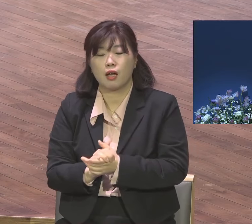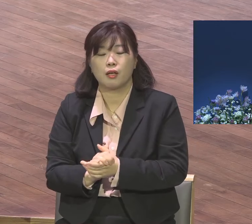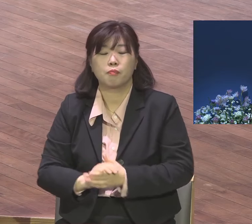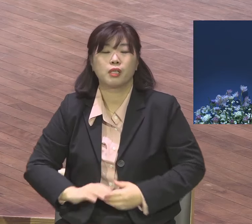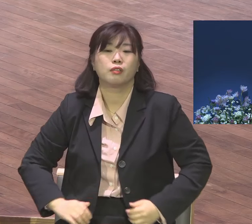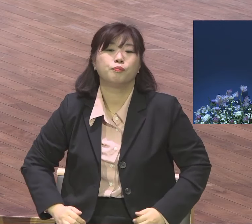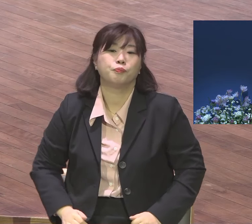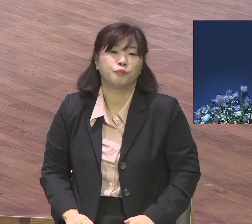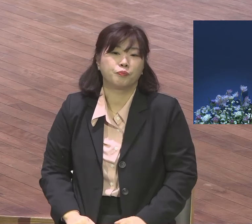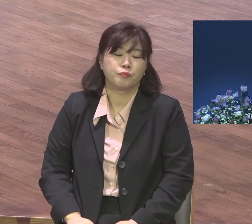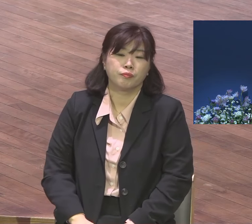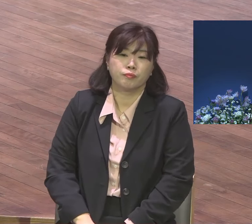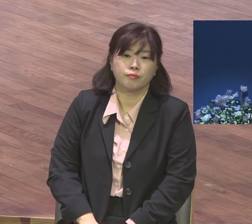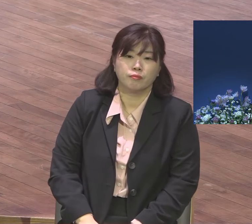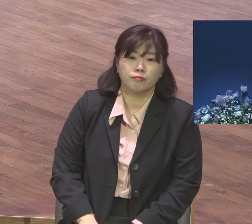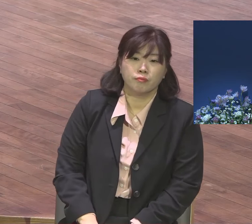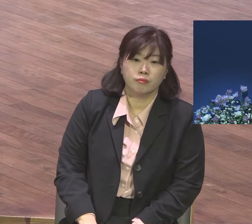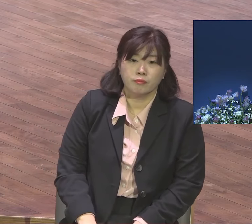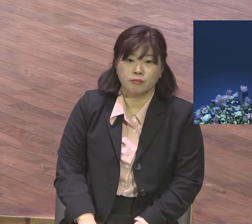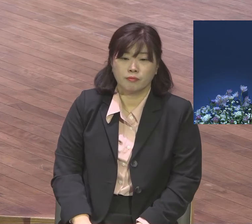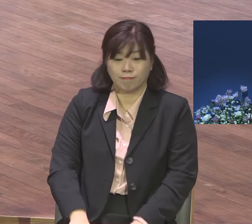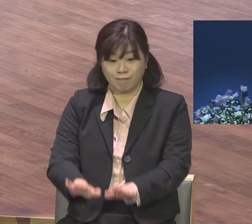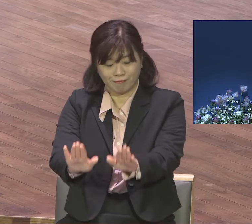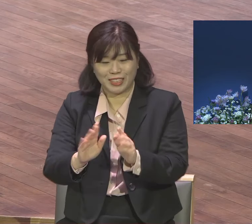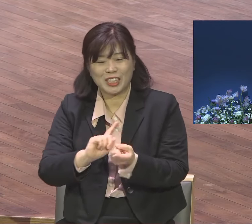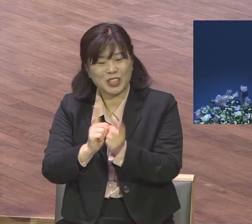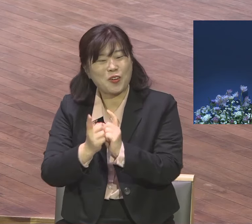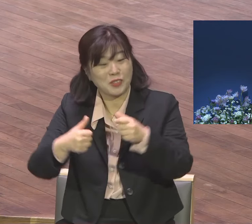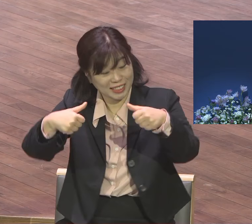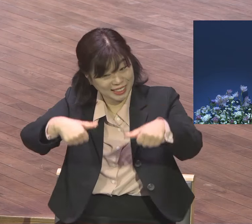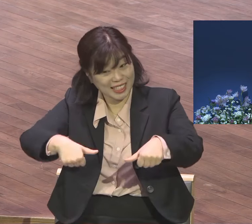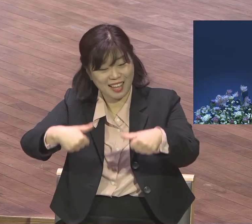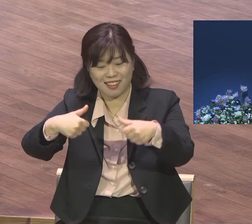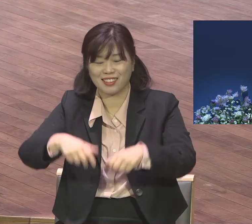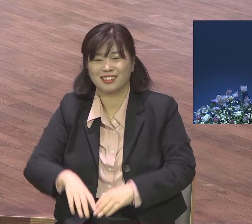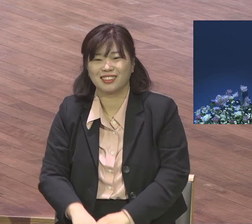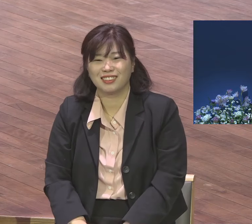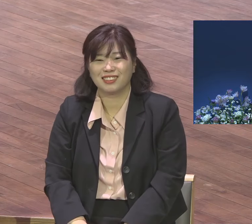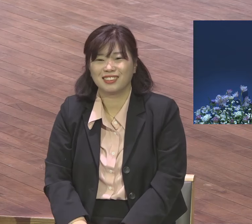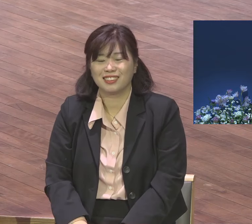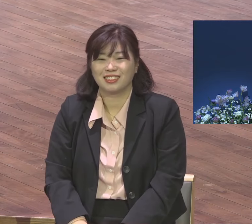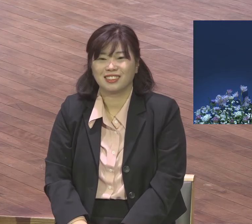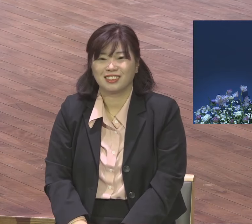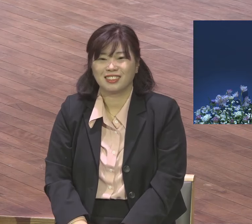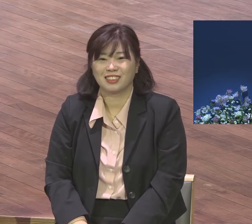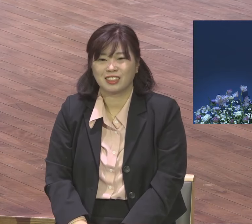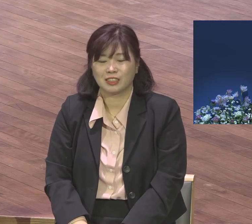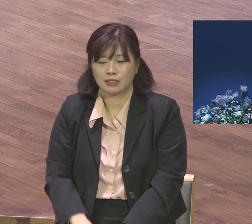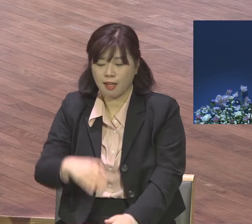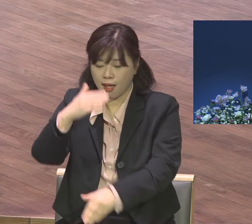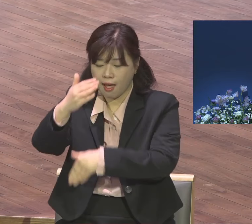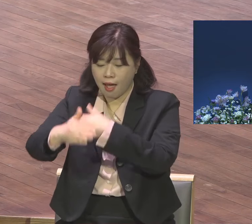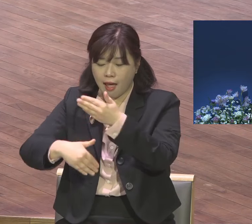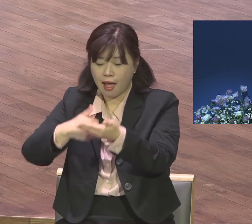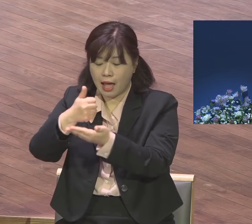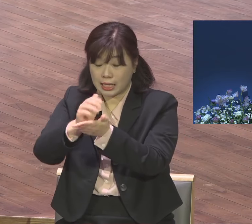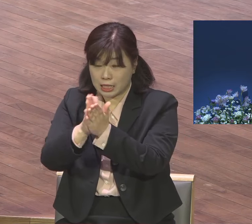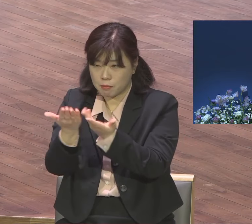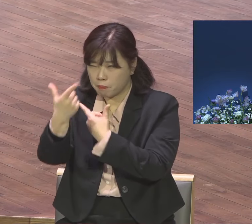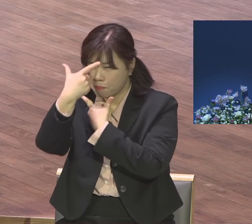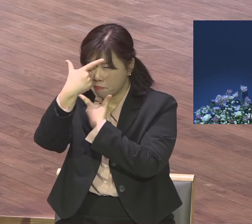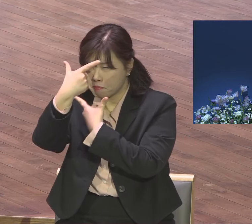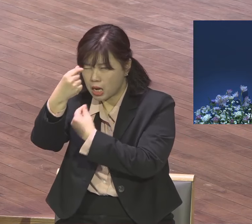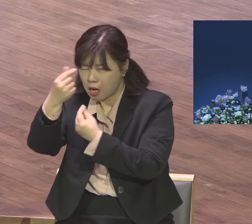아들이십니다. 아멘. 옆에 계신 분들과 인사 나누시겠습니다. 성경적 행복의 기준을